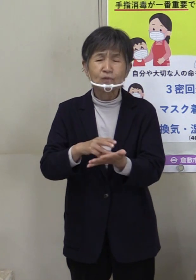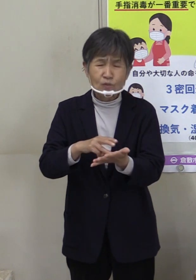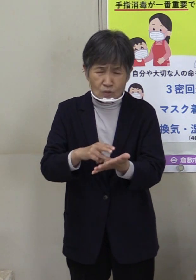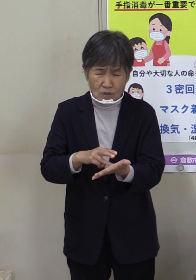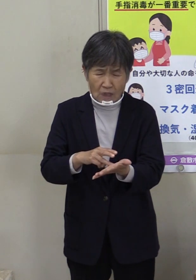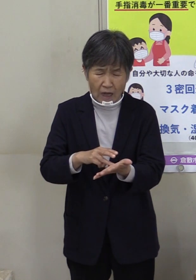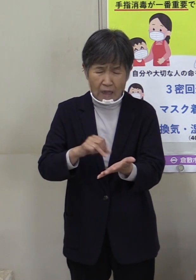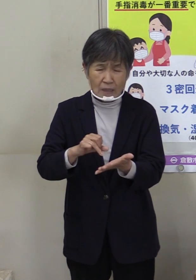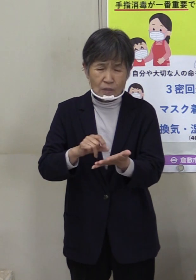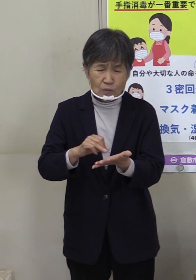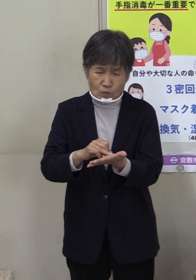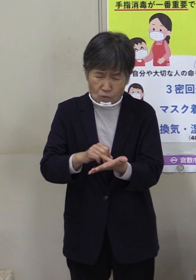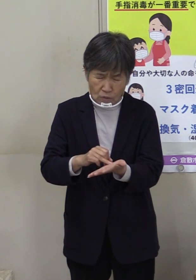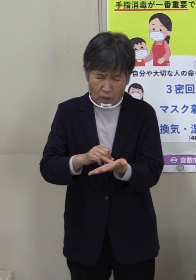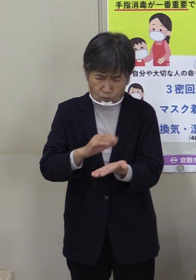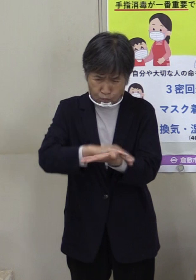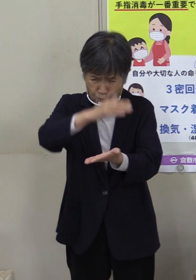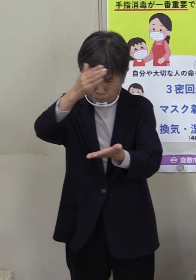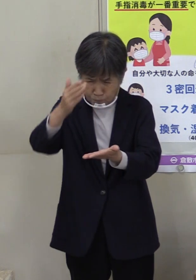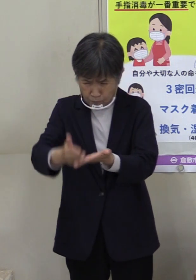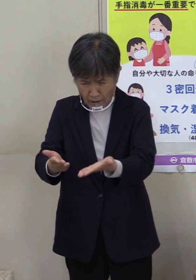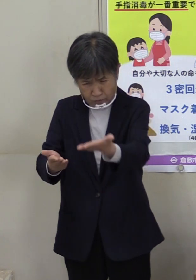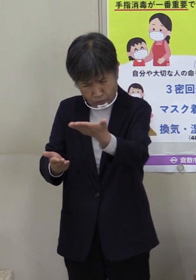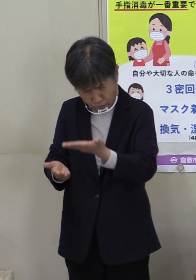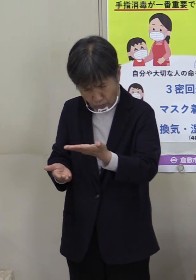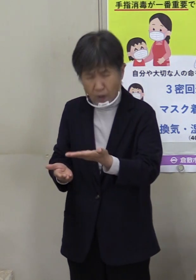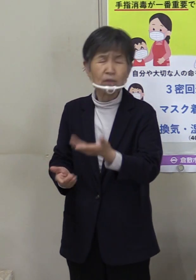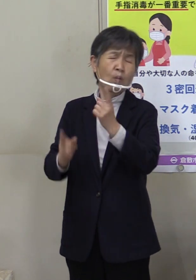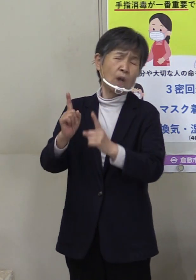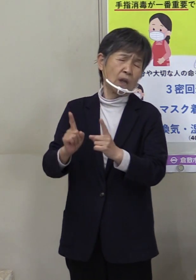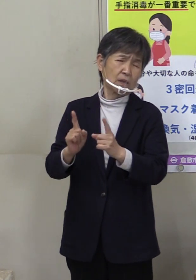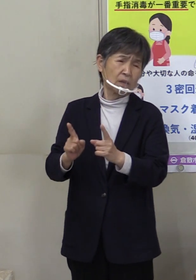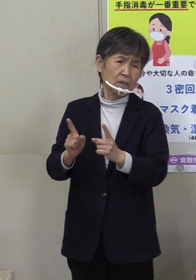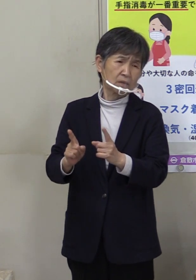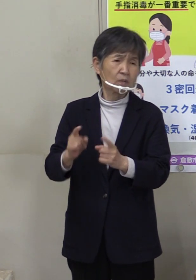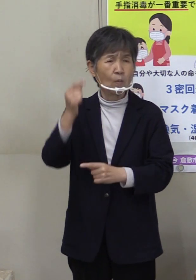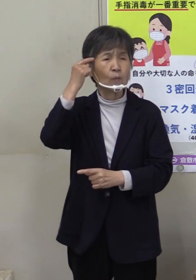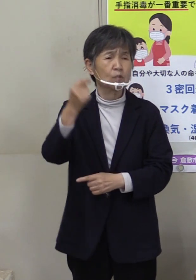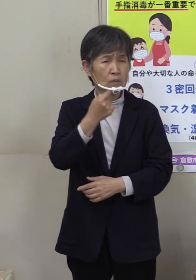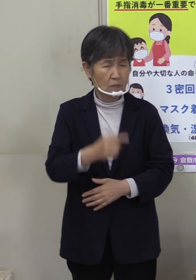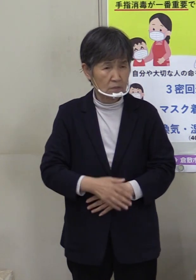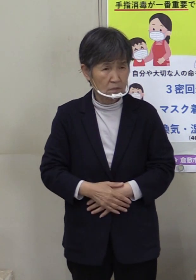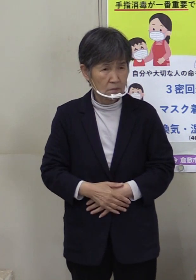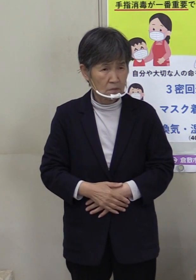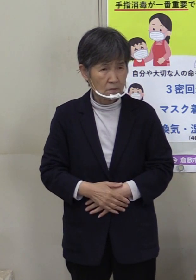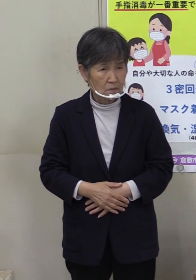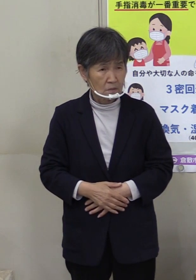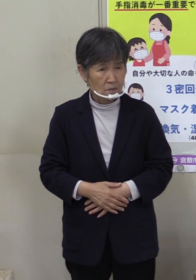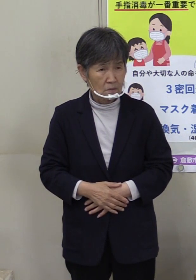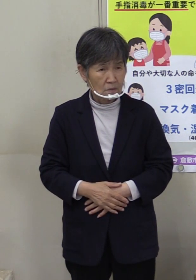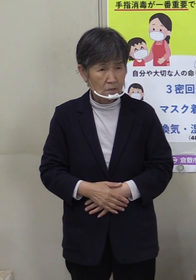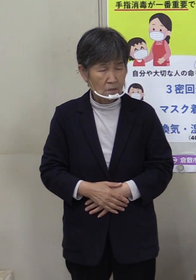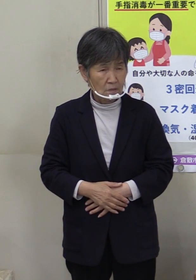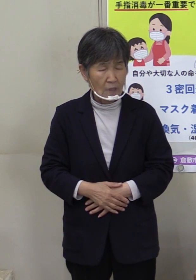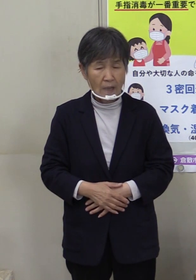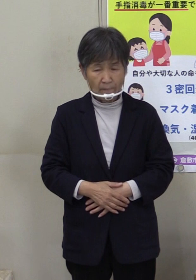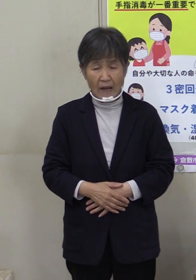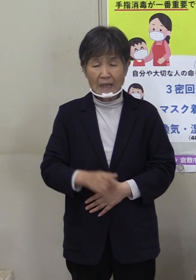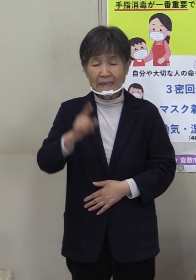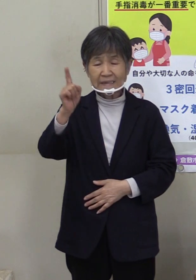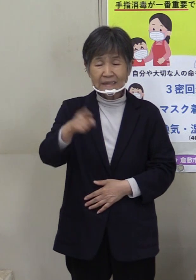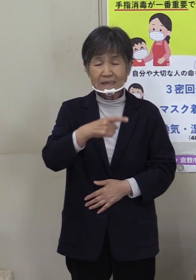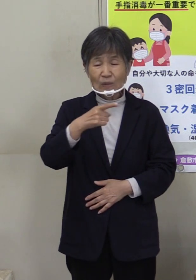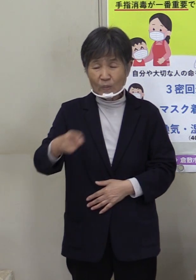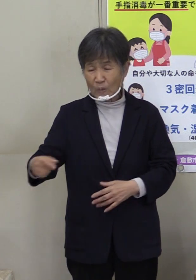に供給されるかによるかなと思っております。 いわゆるそのあまりこんな言葉好きじゃなくて、人流って人の流れっていうん